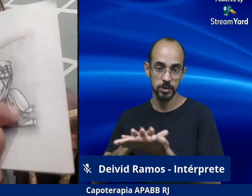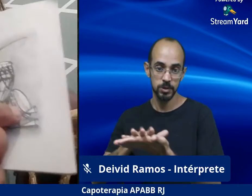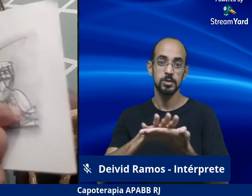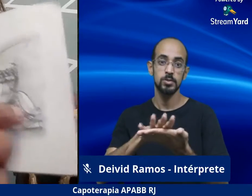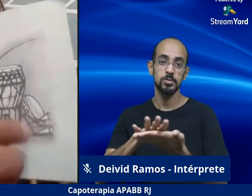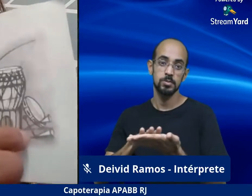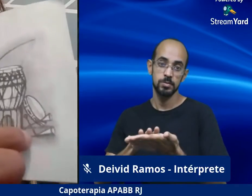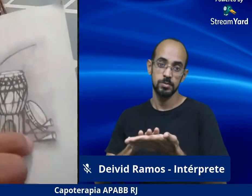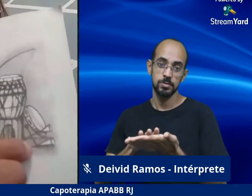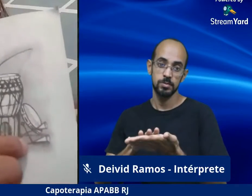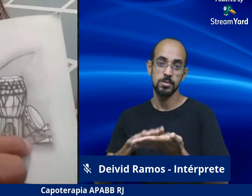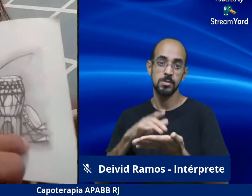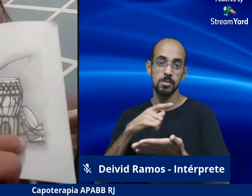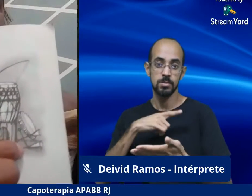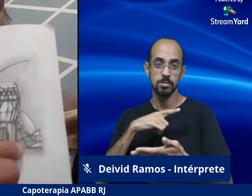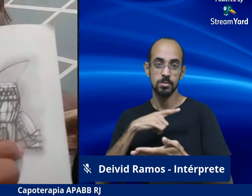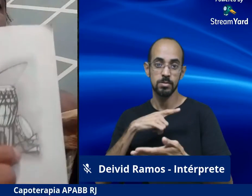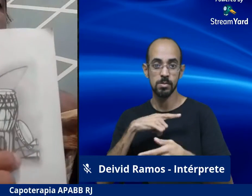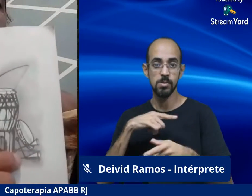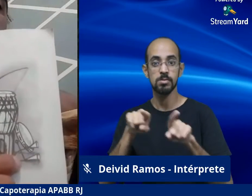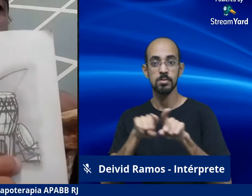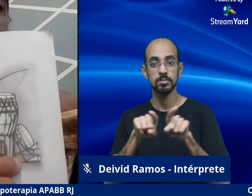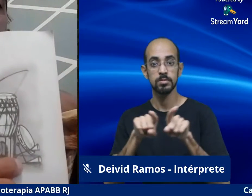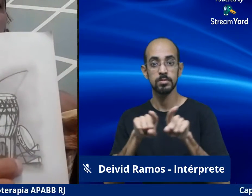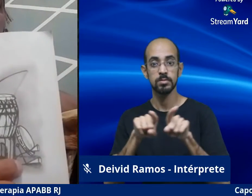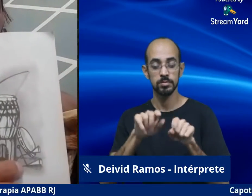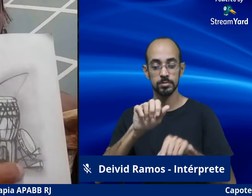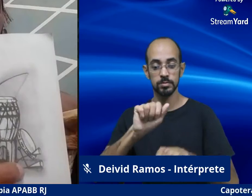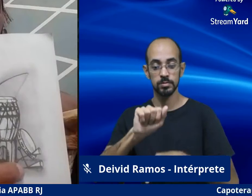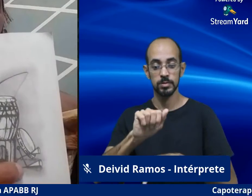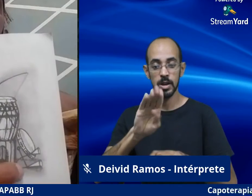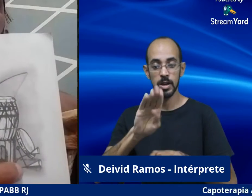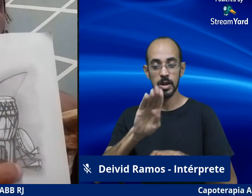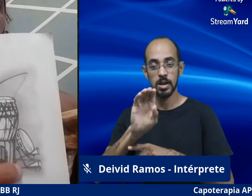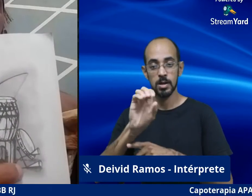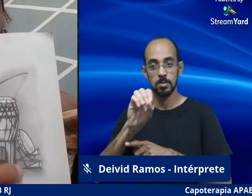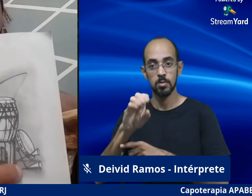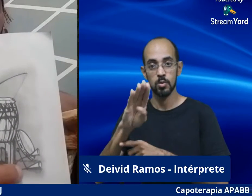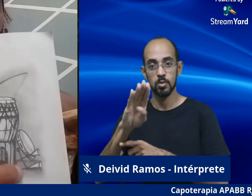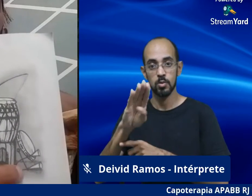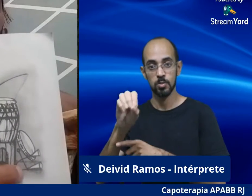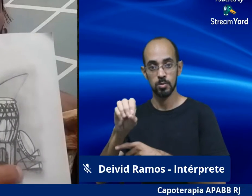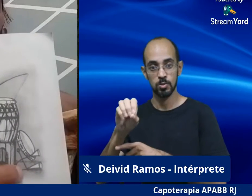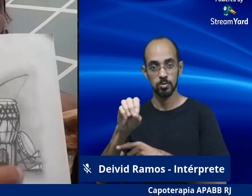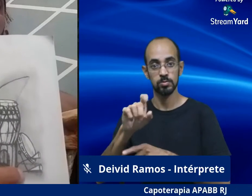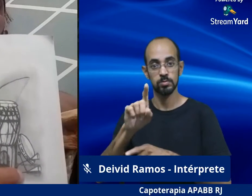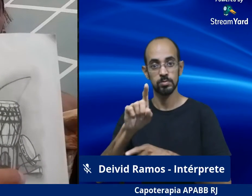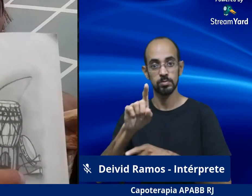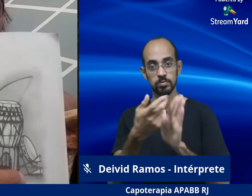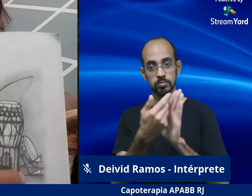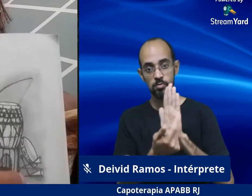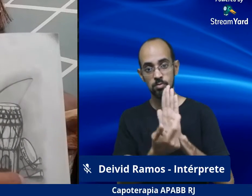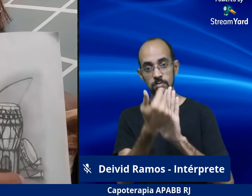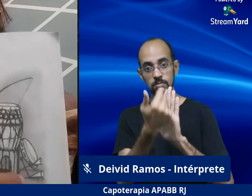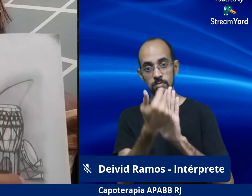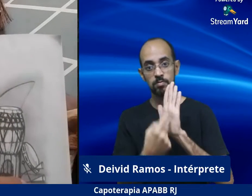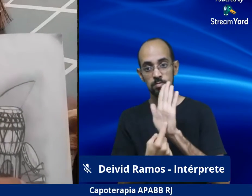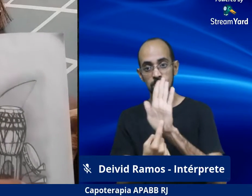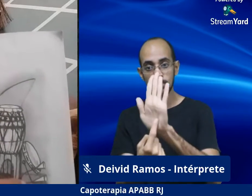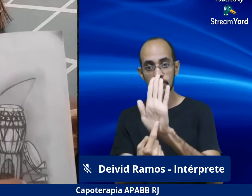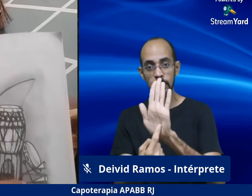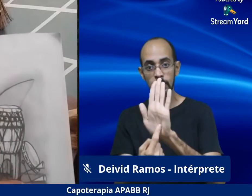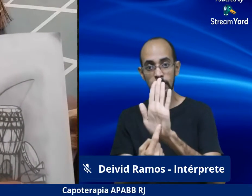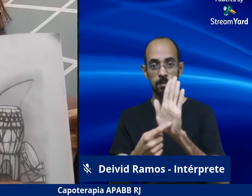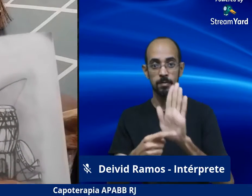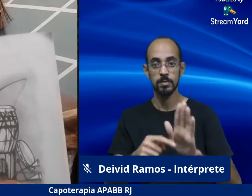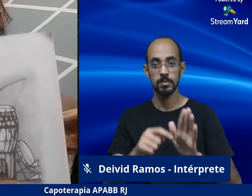aqui. Aqui também tem um agogô. Então essa ilustração, ela mostra esses instrumentos que formam o